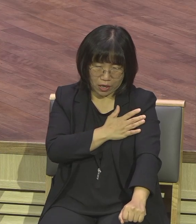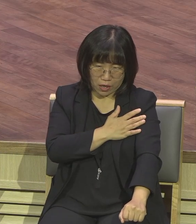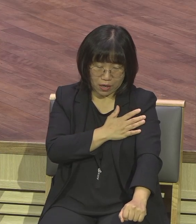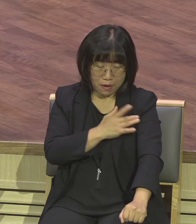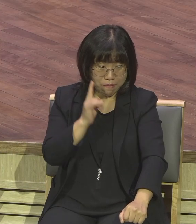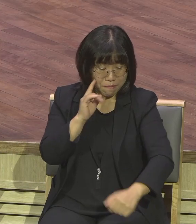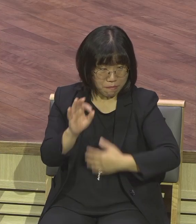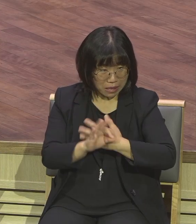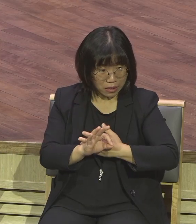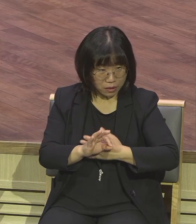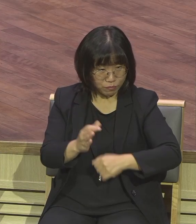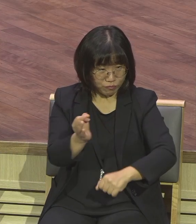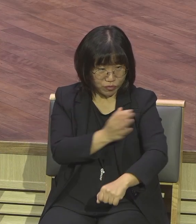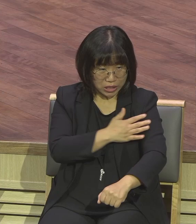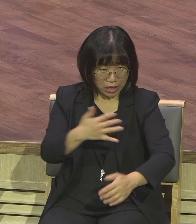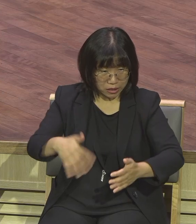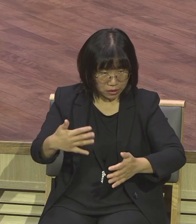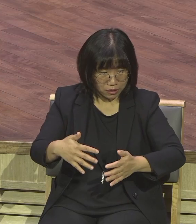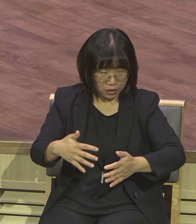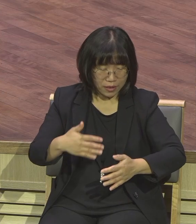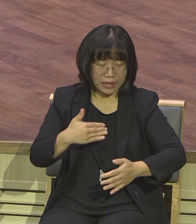그러더라고. 나는 그 말을 못하겠어.